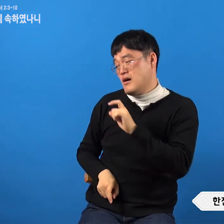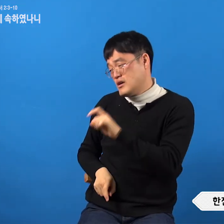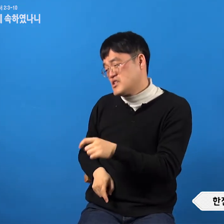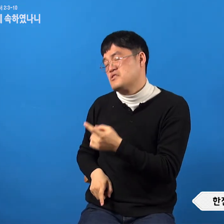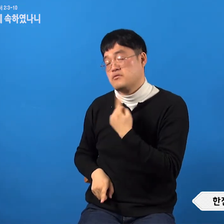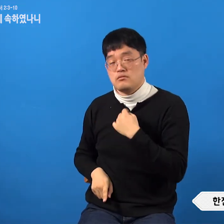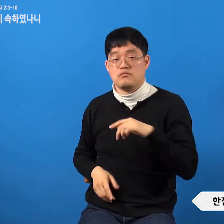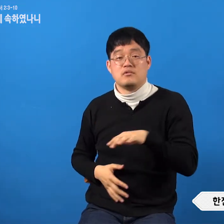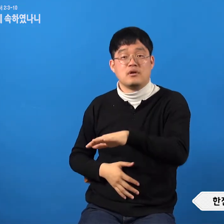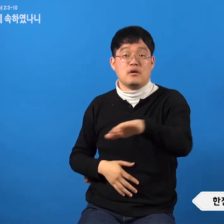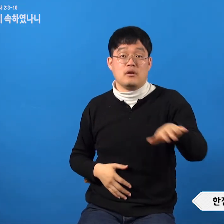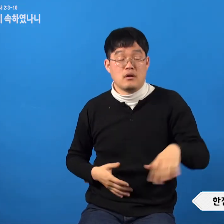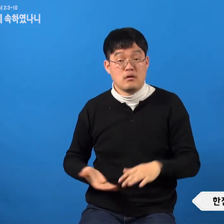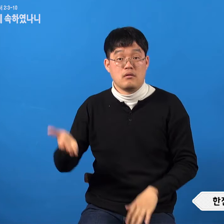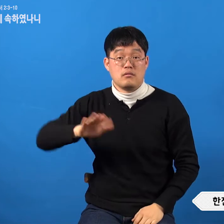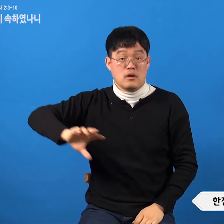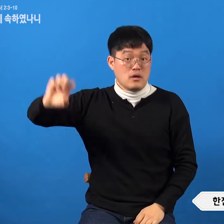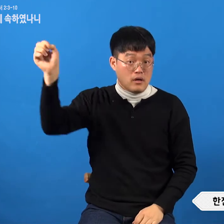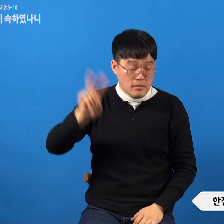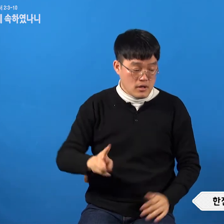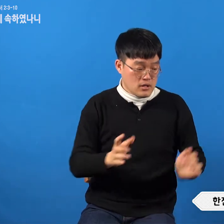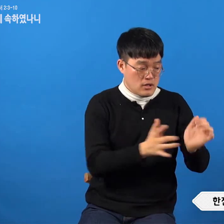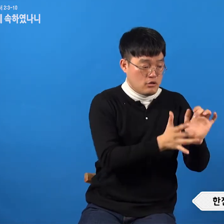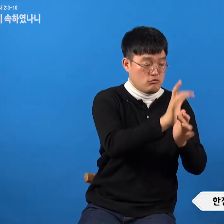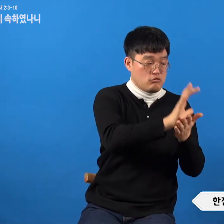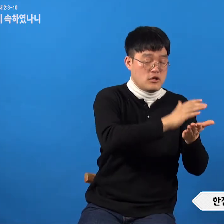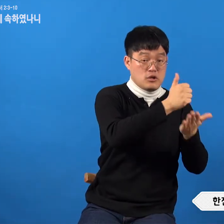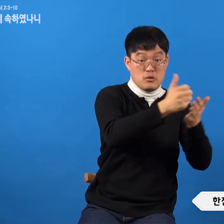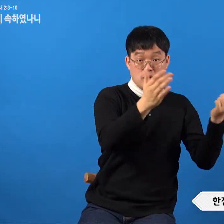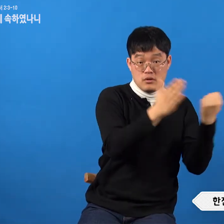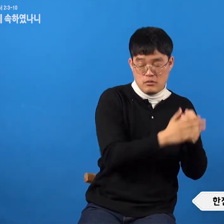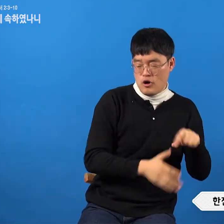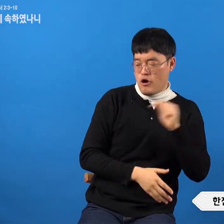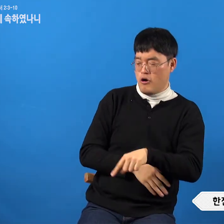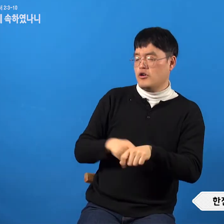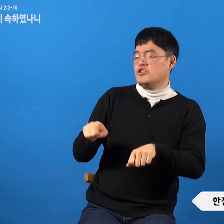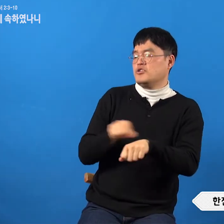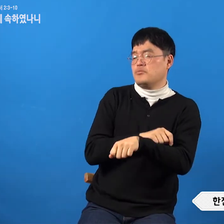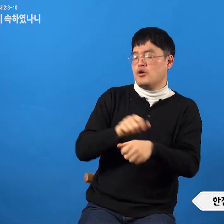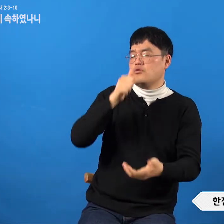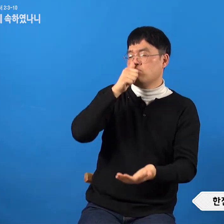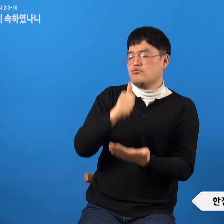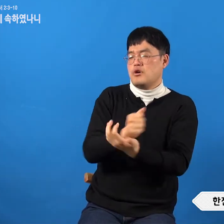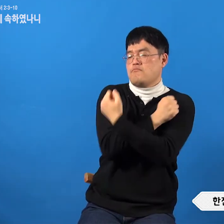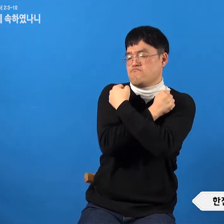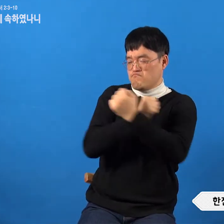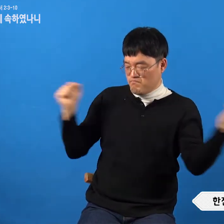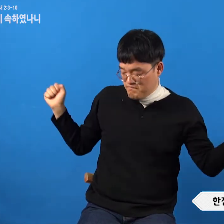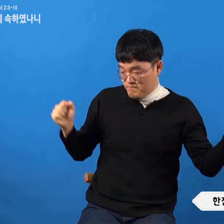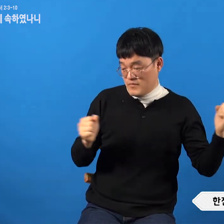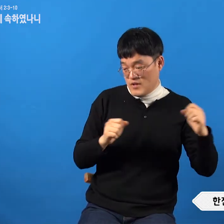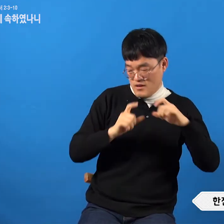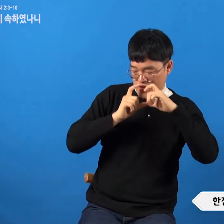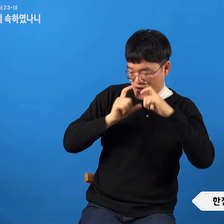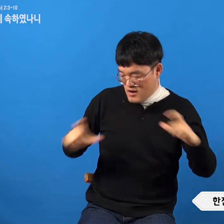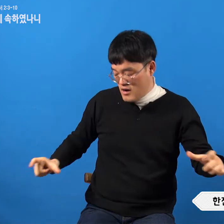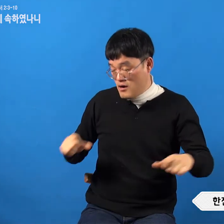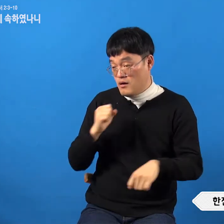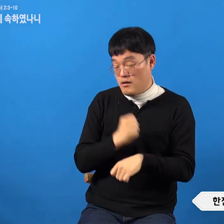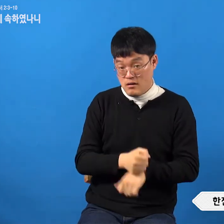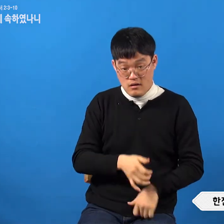사람이었습니다. 그런데 예수 그리스도로 말미암아 우리가 특별 사면을 받았습니다. 사면을